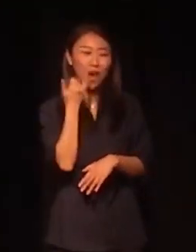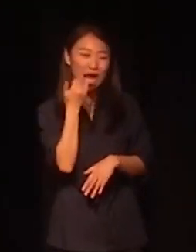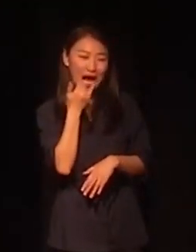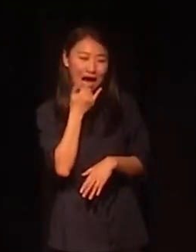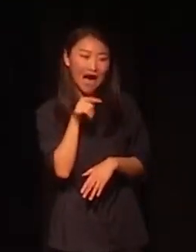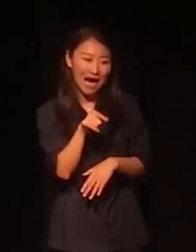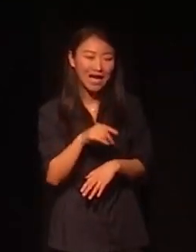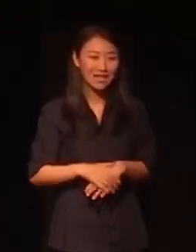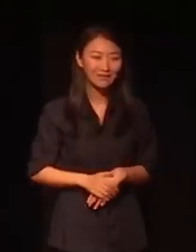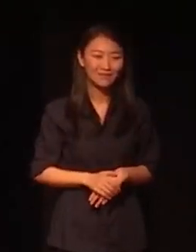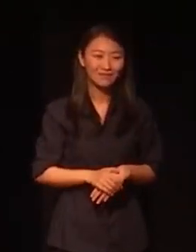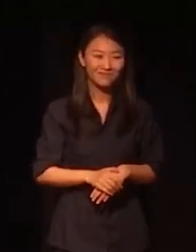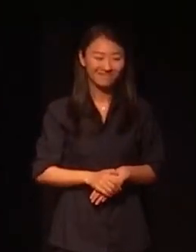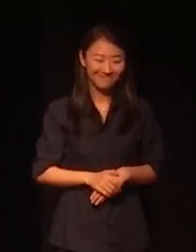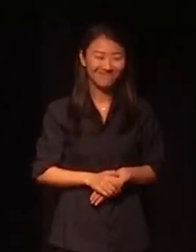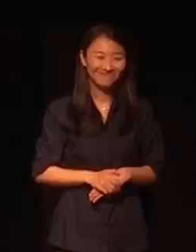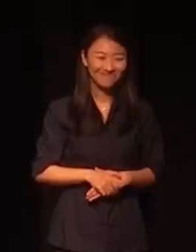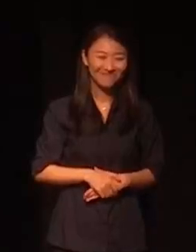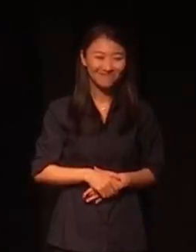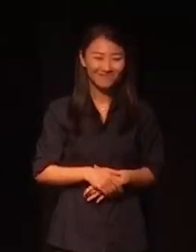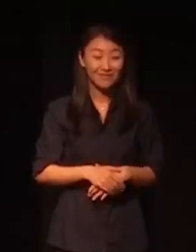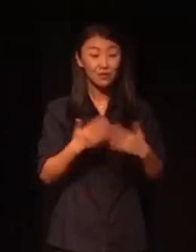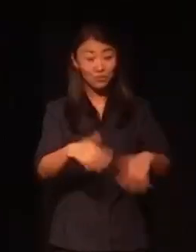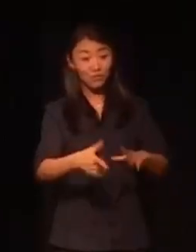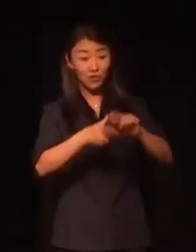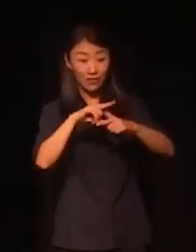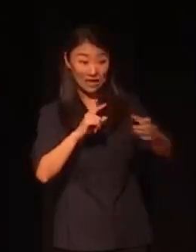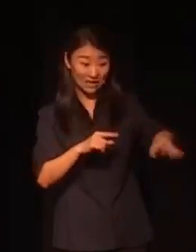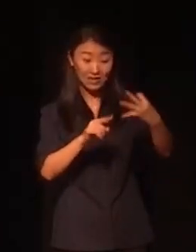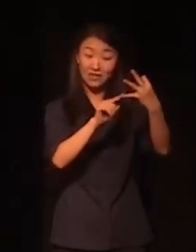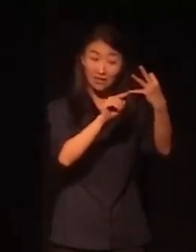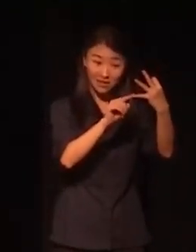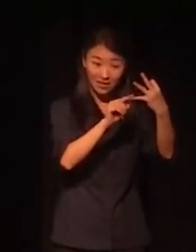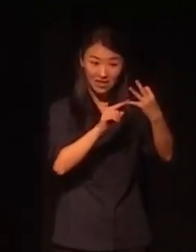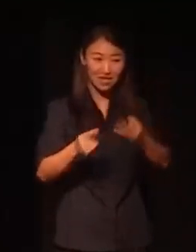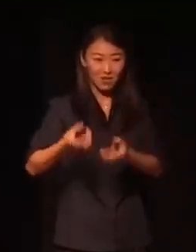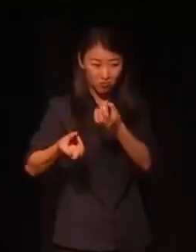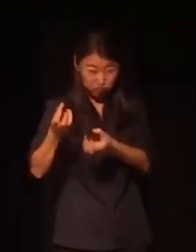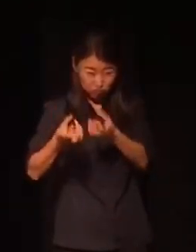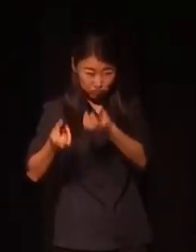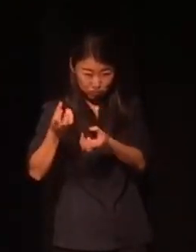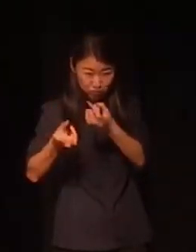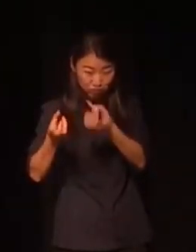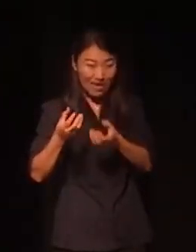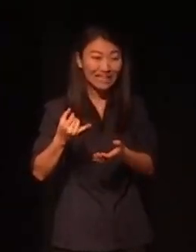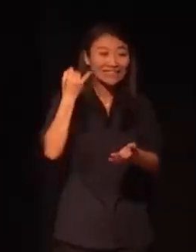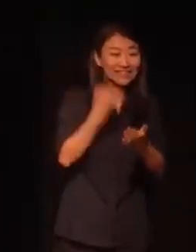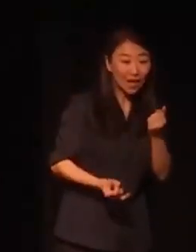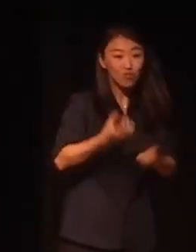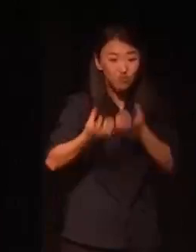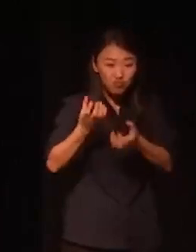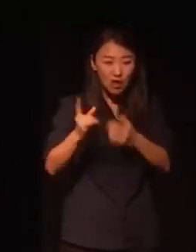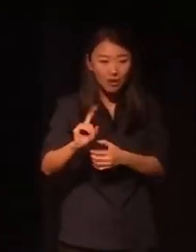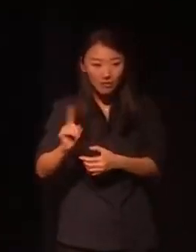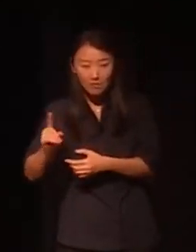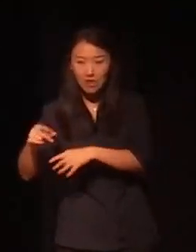with cucumber, and so on. And the third method is 滚, boiling. Is 生滚, meaning you put the